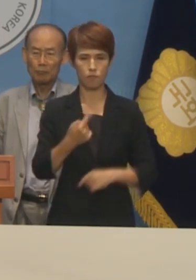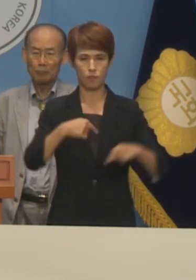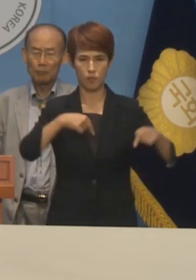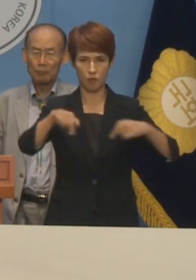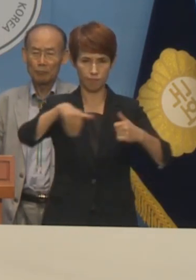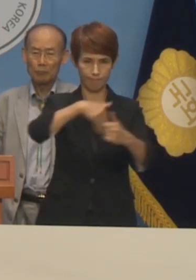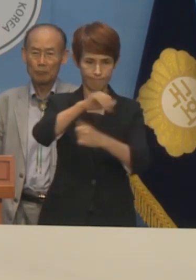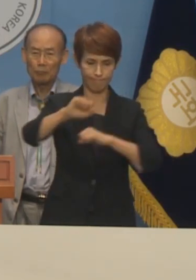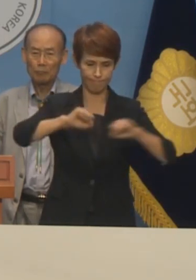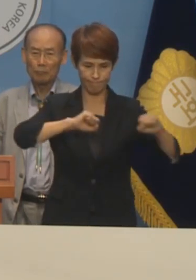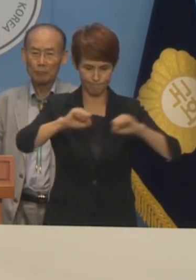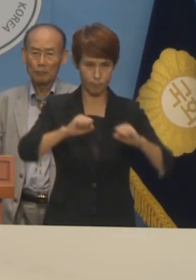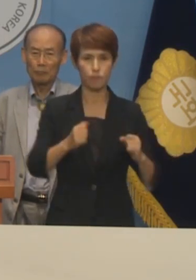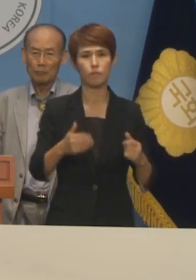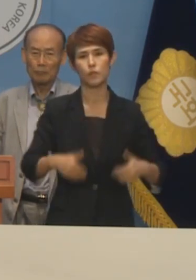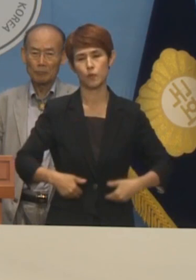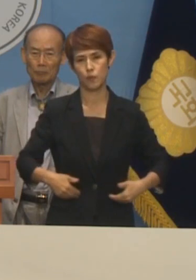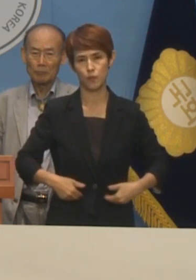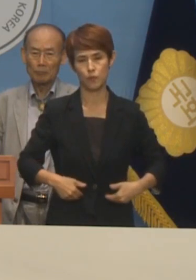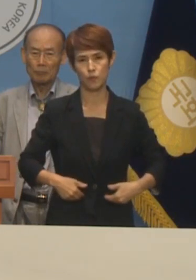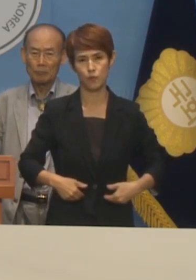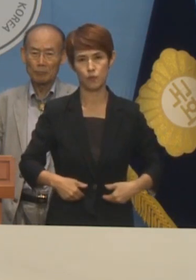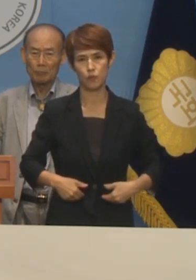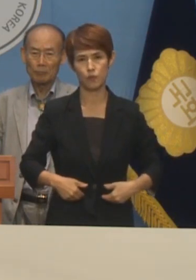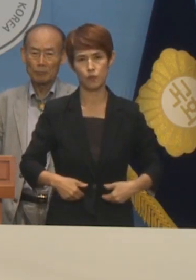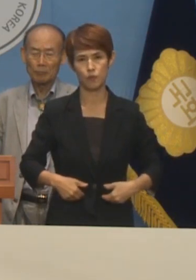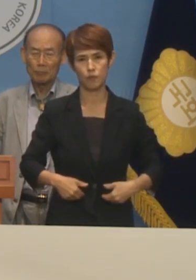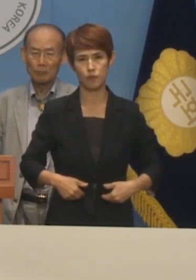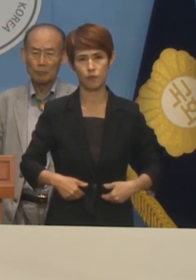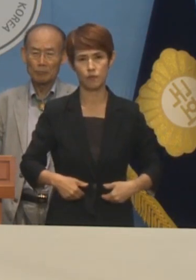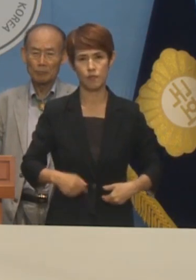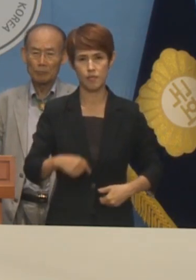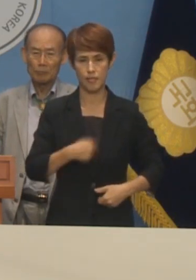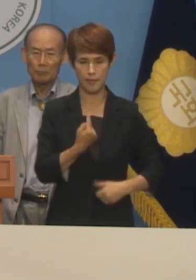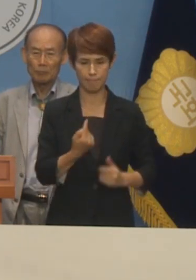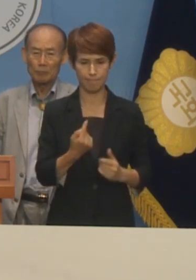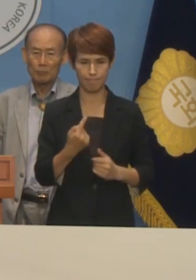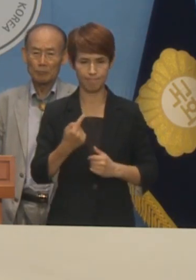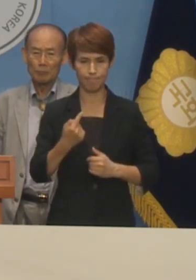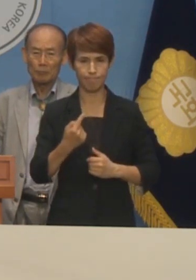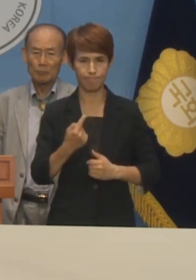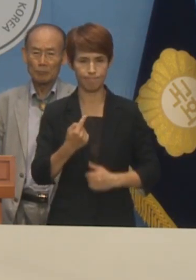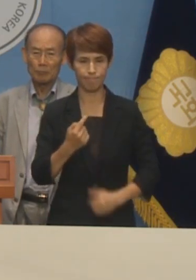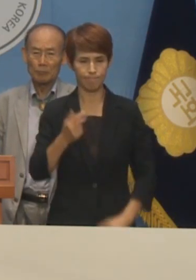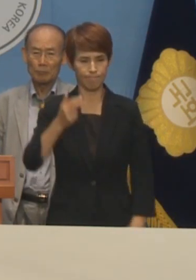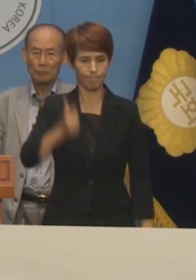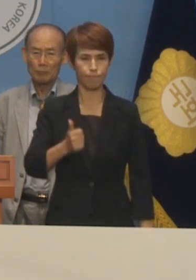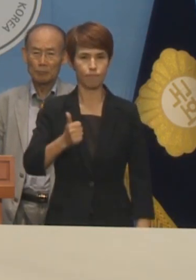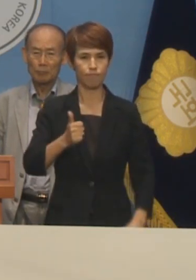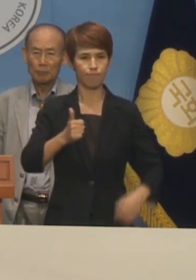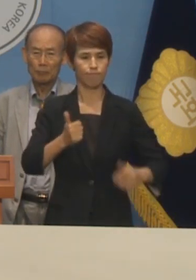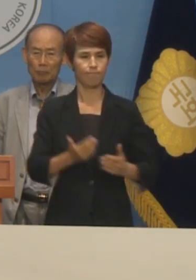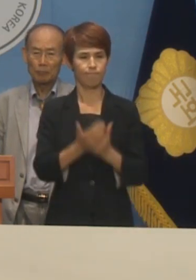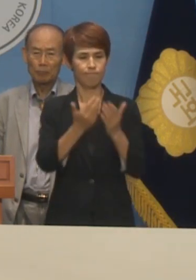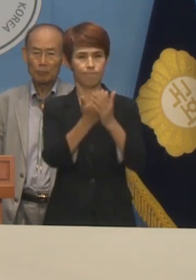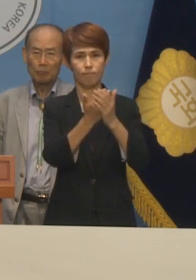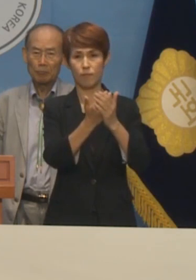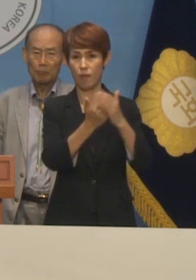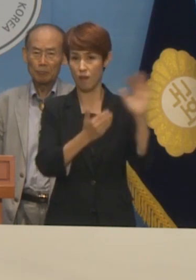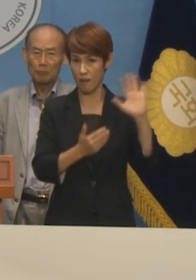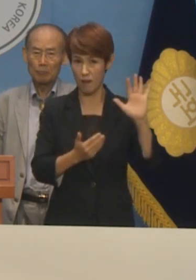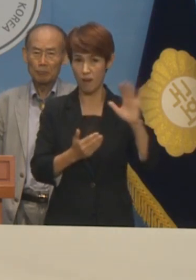자신의 주체 역량에 공고한 발전 없이 남의 힘만을 믿거나 남의 힘에